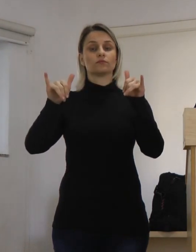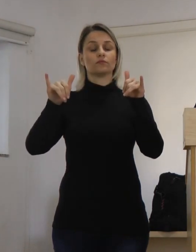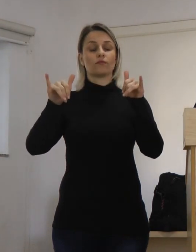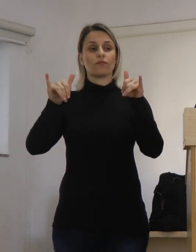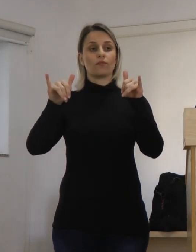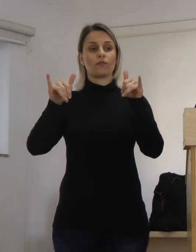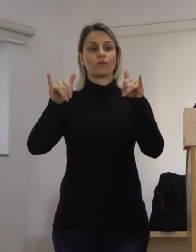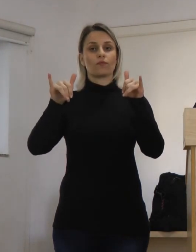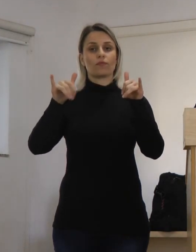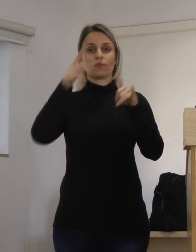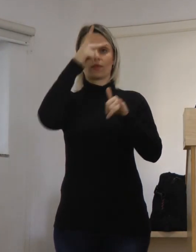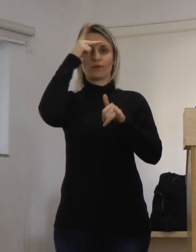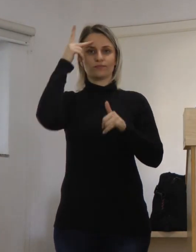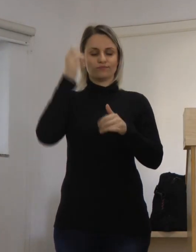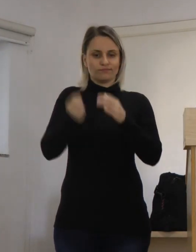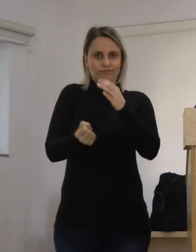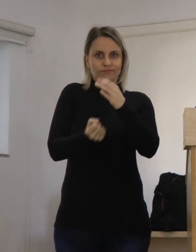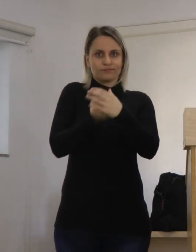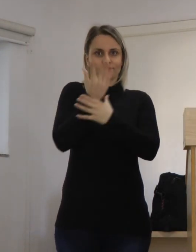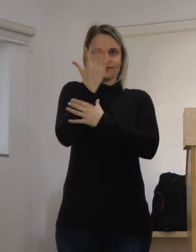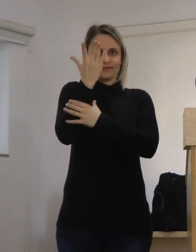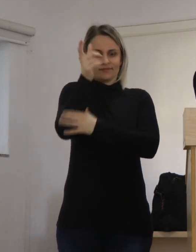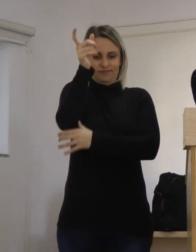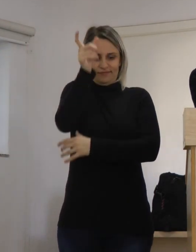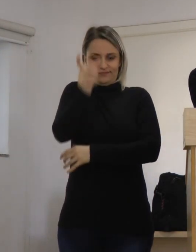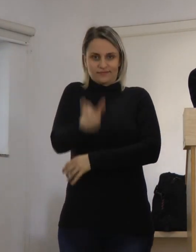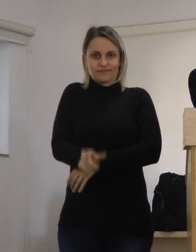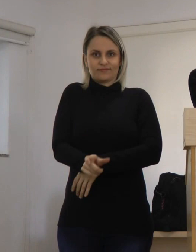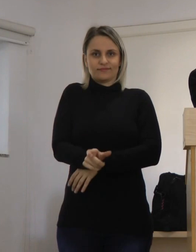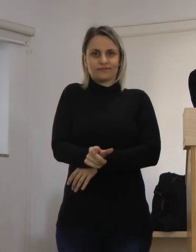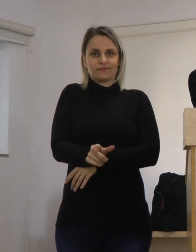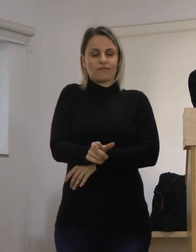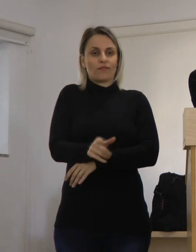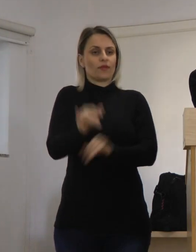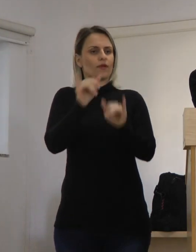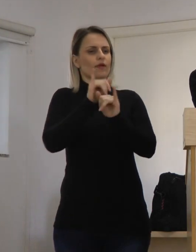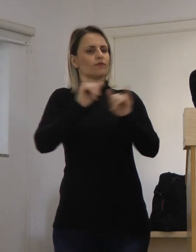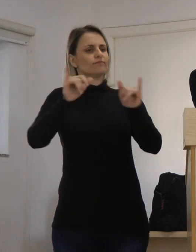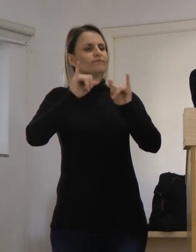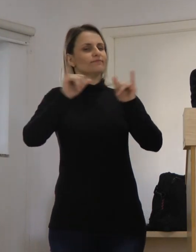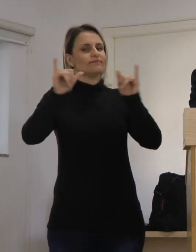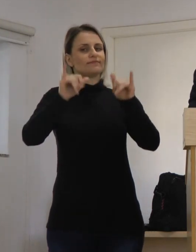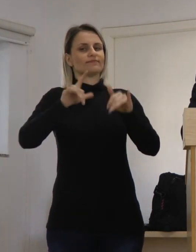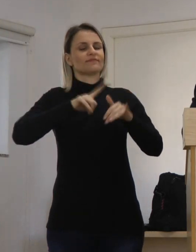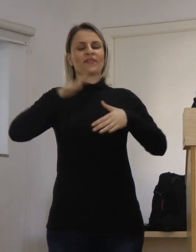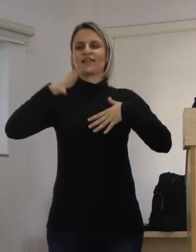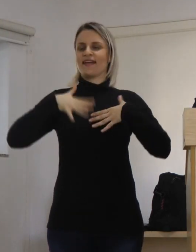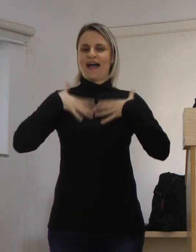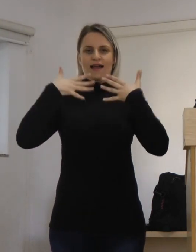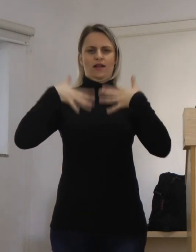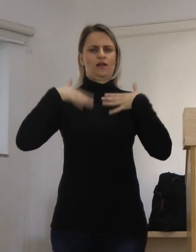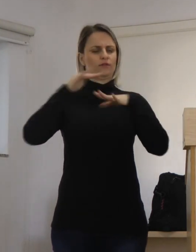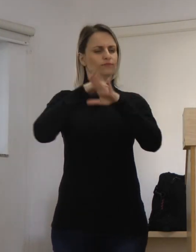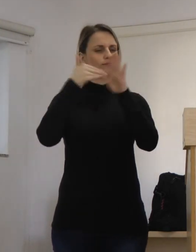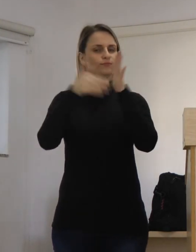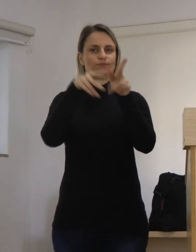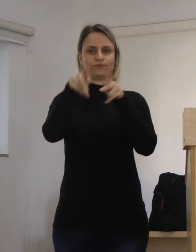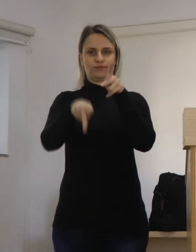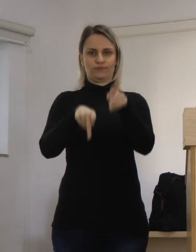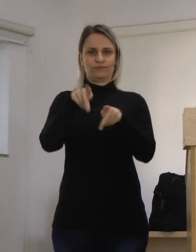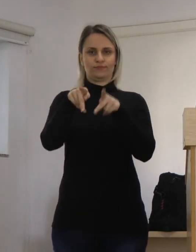deles, declarando-se portador de notícias de grande alegria para todo o povo.